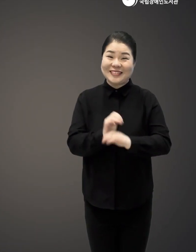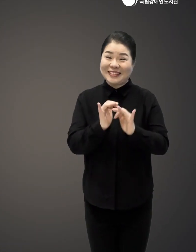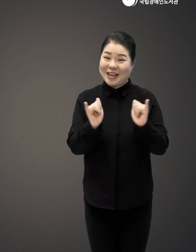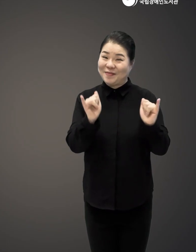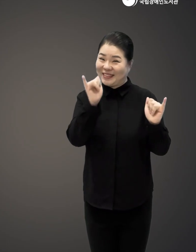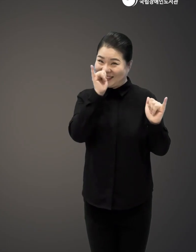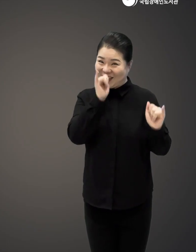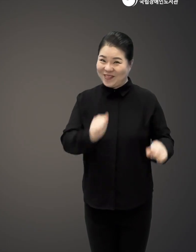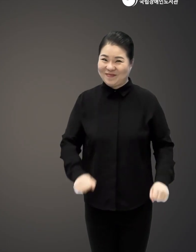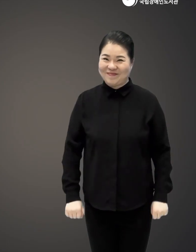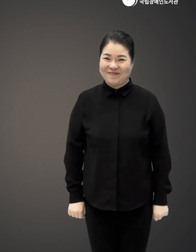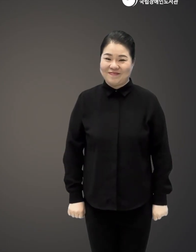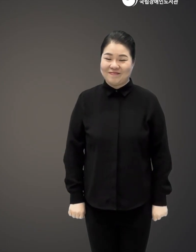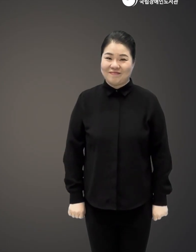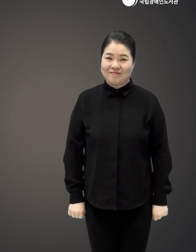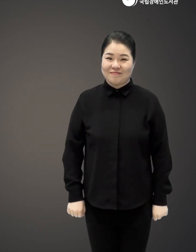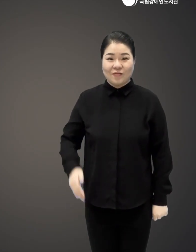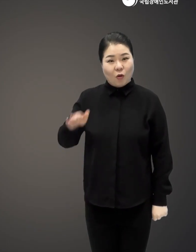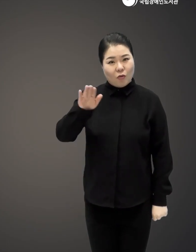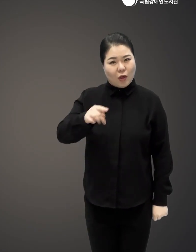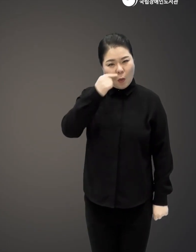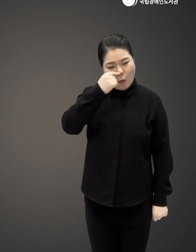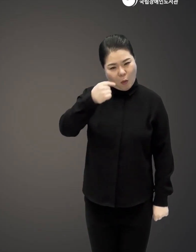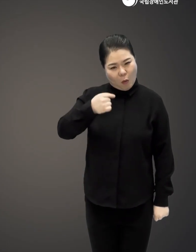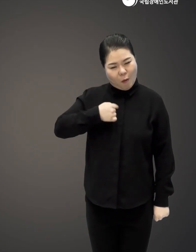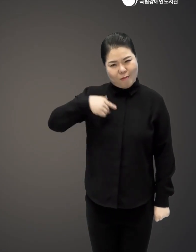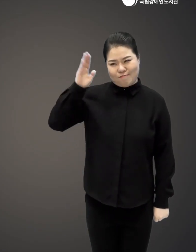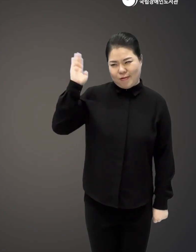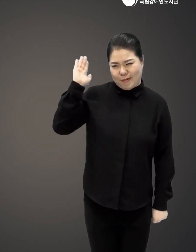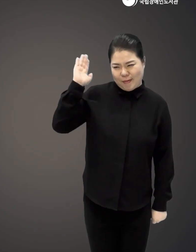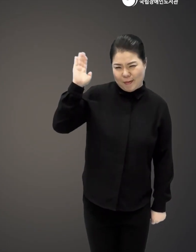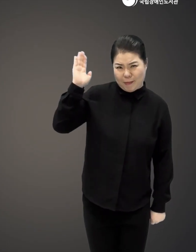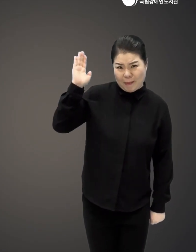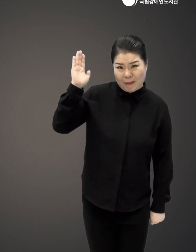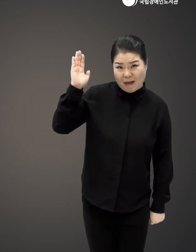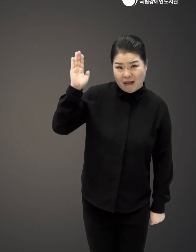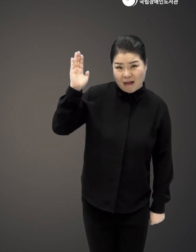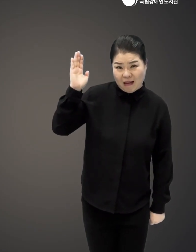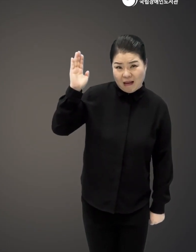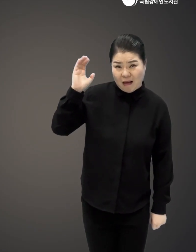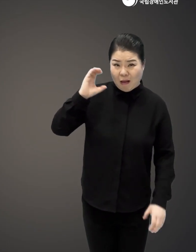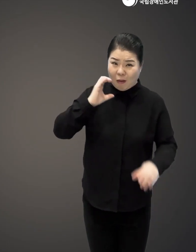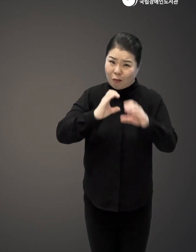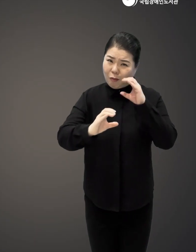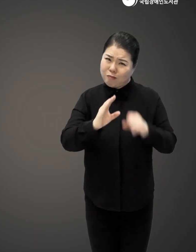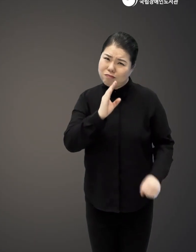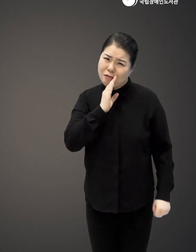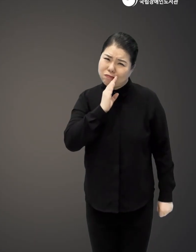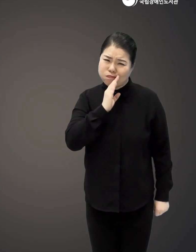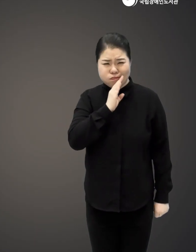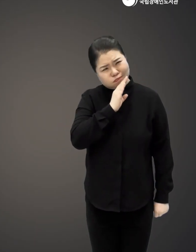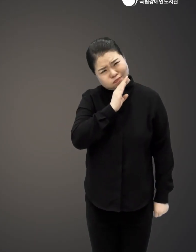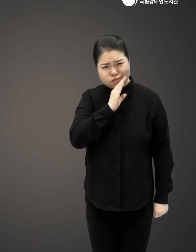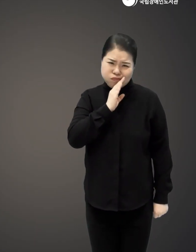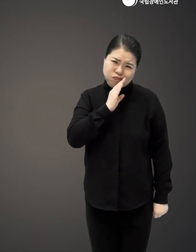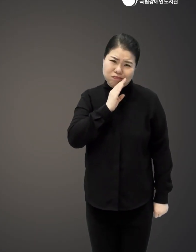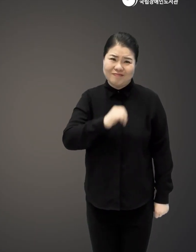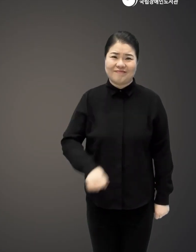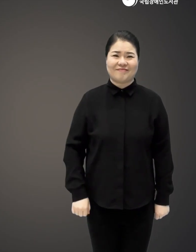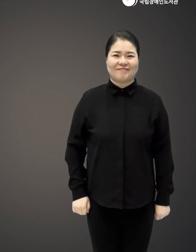있어요 그런데요 자기 자신에 대해서만 이렇게 말을 하게 되면 소통을 했다라고 할 수 있을까요?